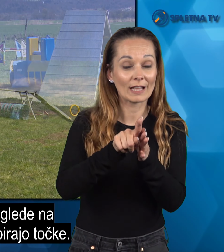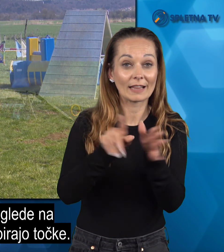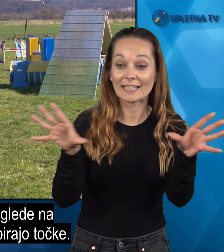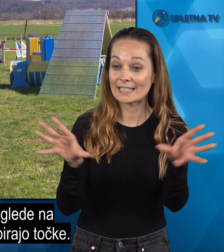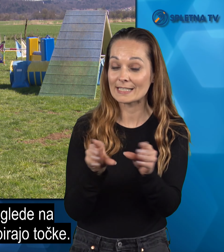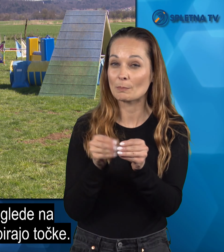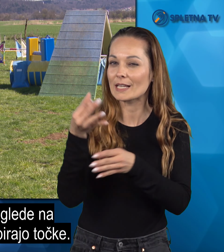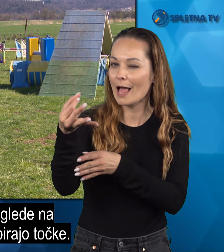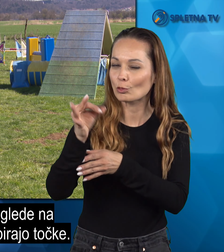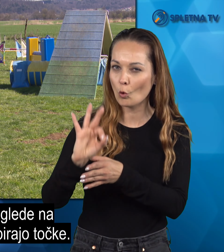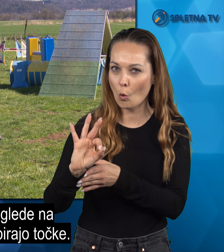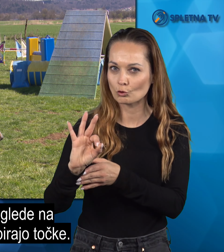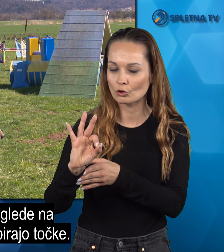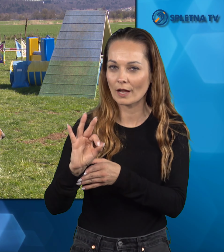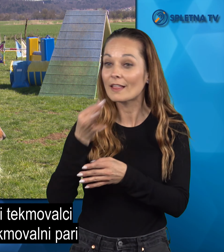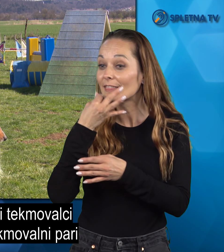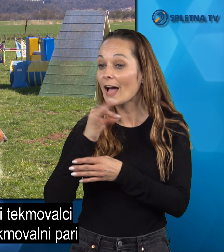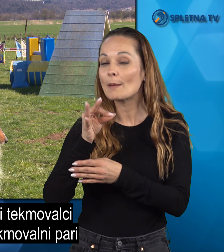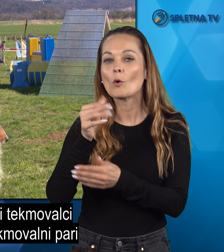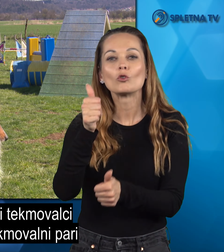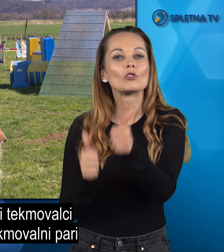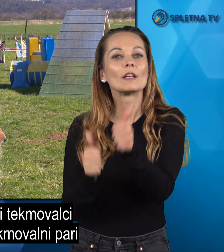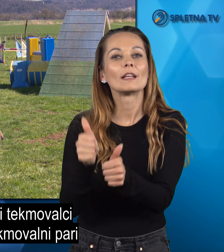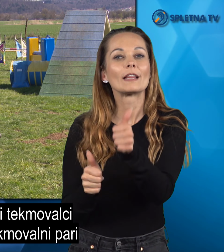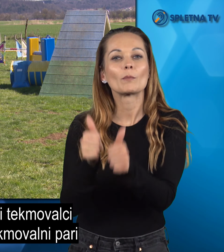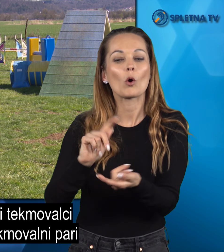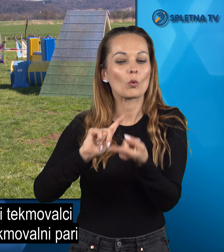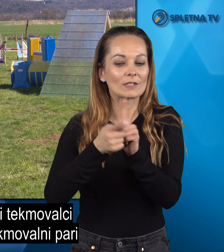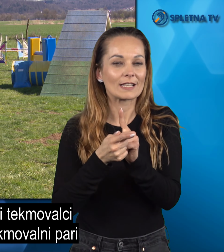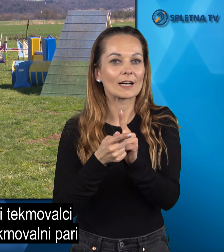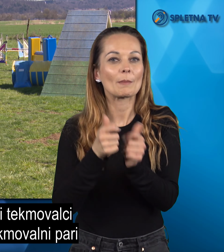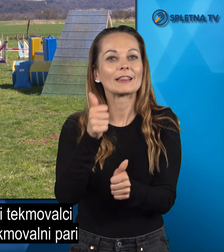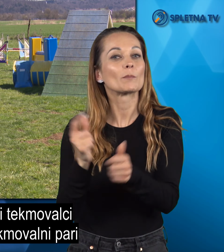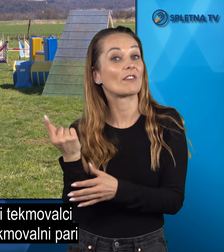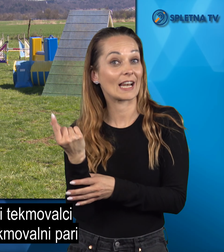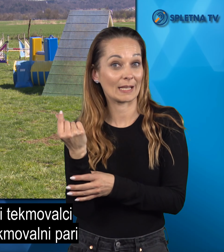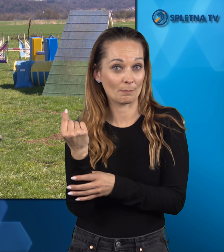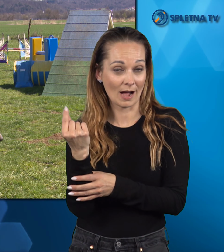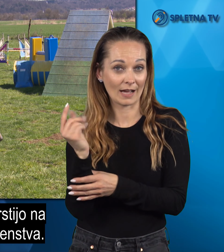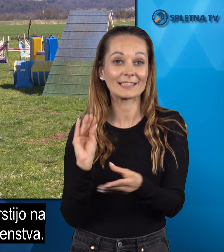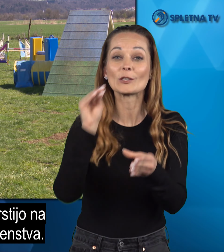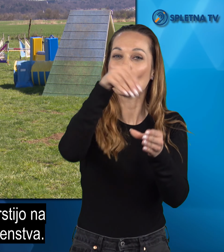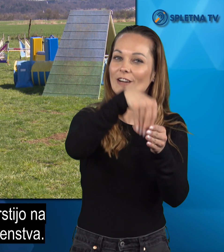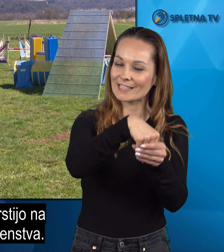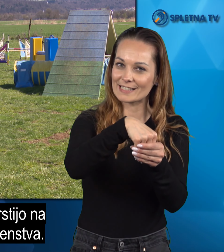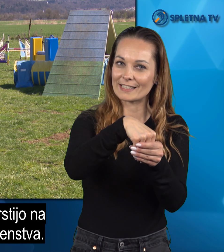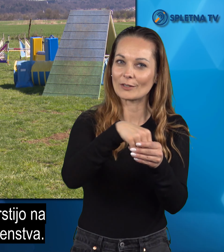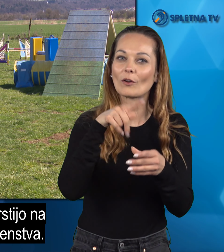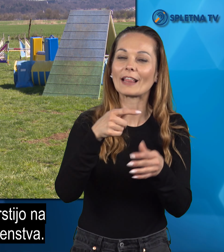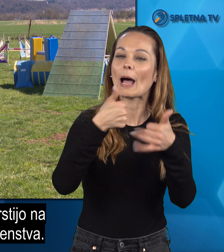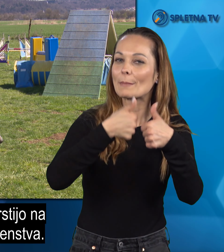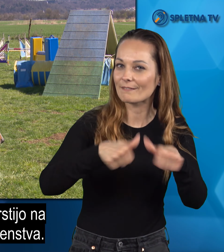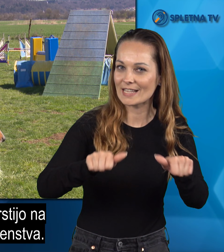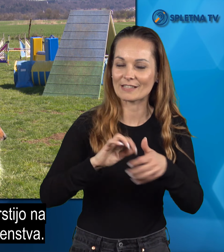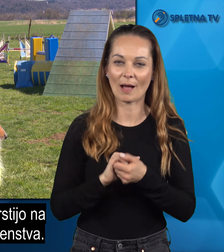rezultat zbirajo točke in najboljši tekmovalci oziroma tekmovalni pari se uvrstijo na